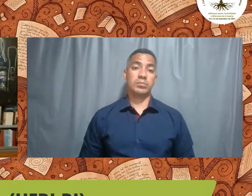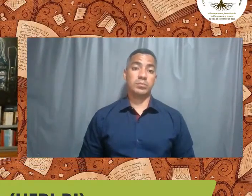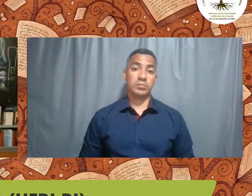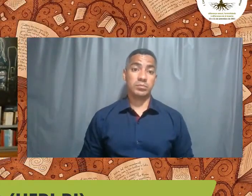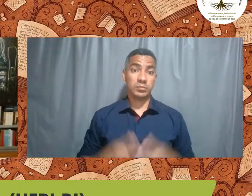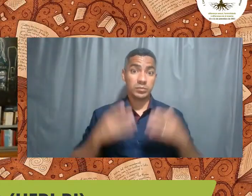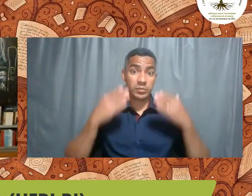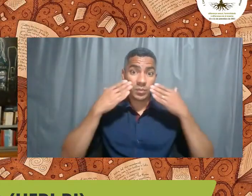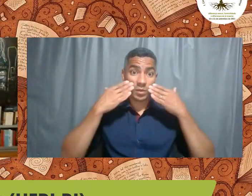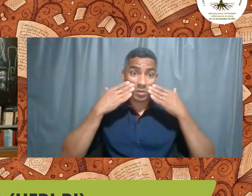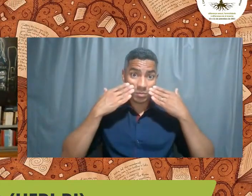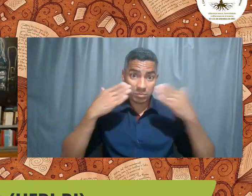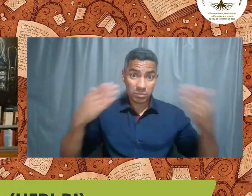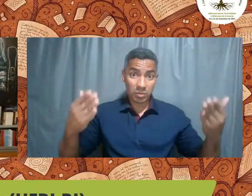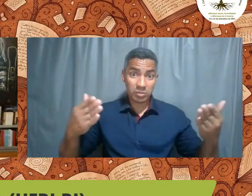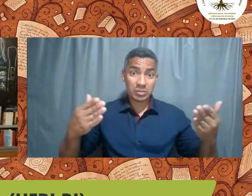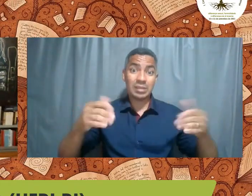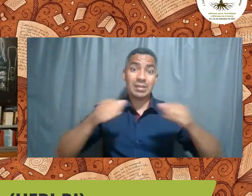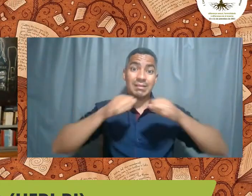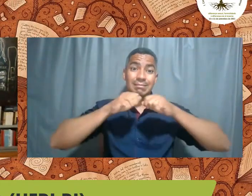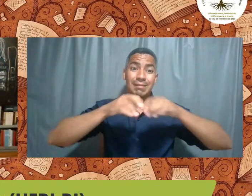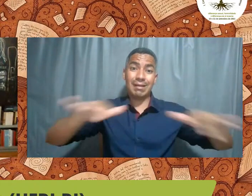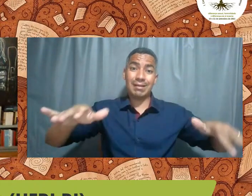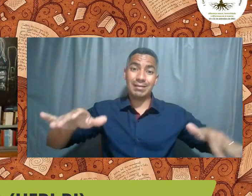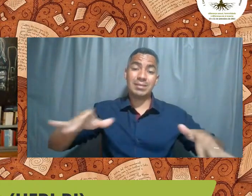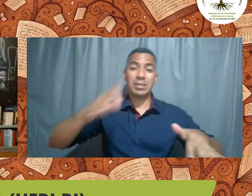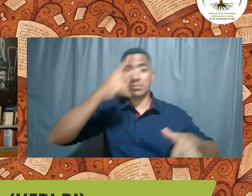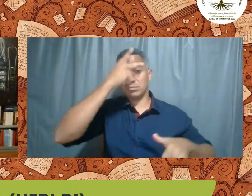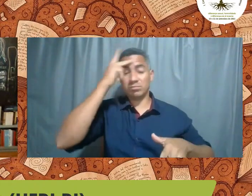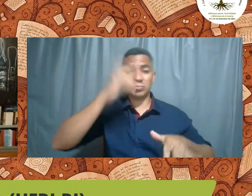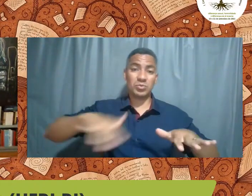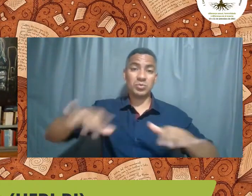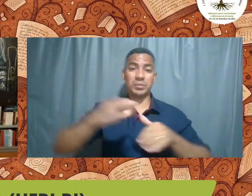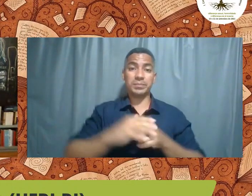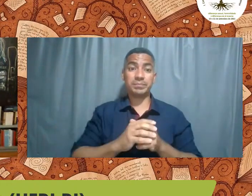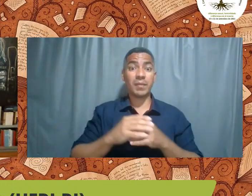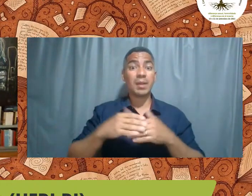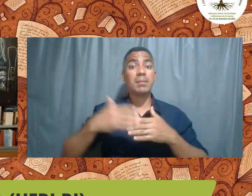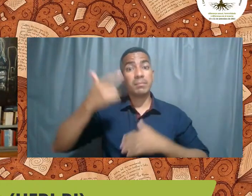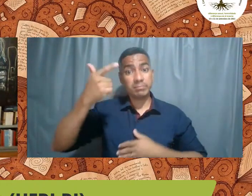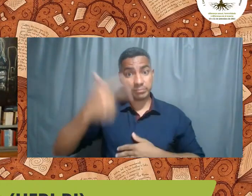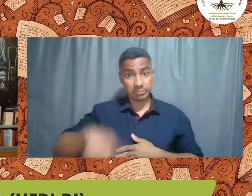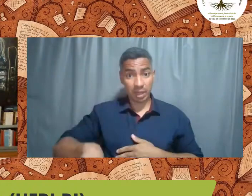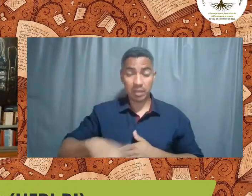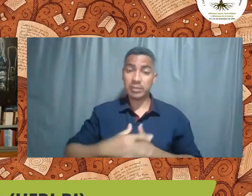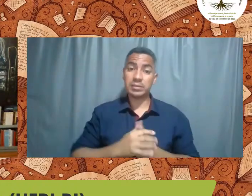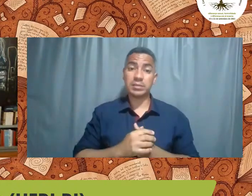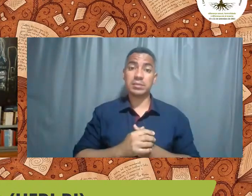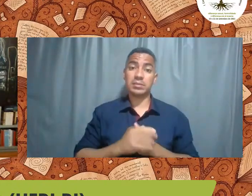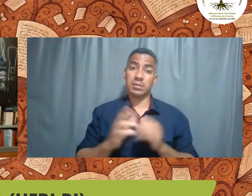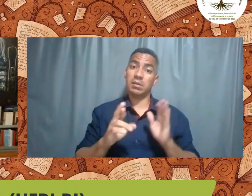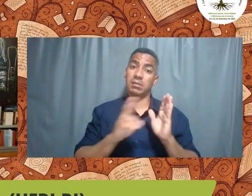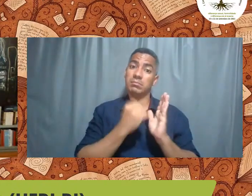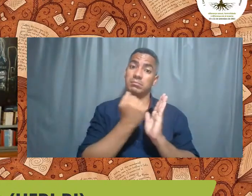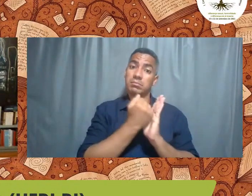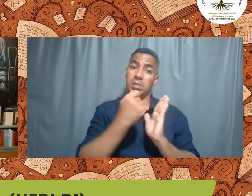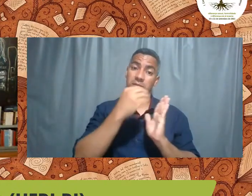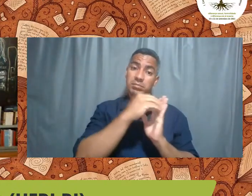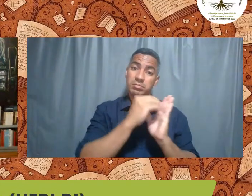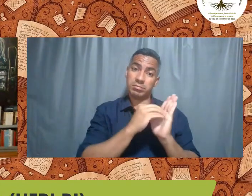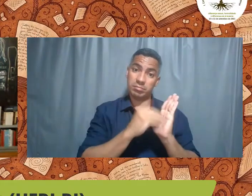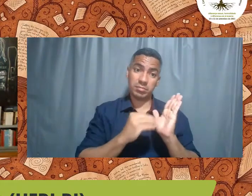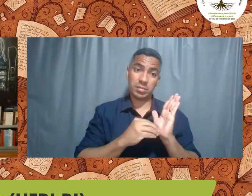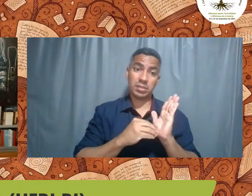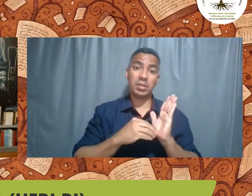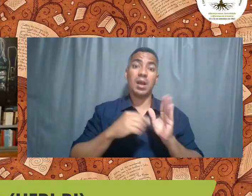descalabro civilizatório, além de, muito importante, de registrar o aumento do